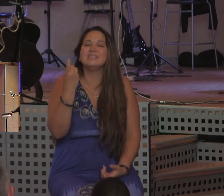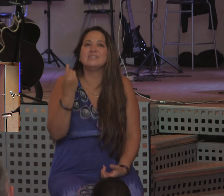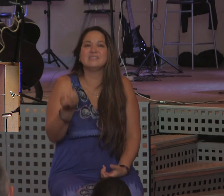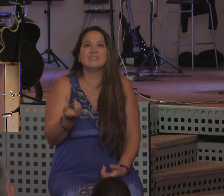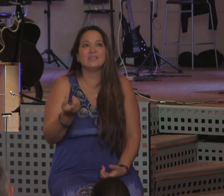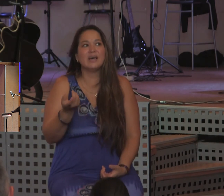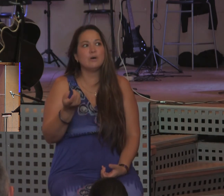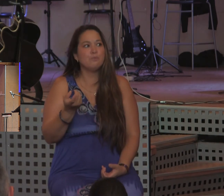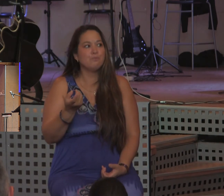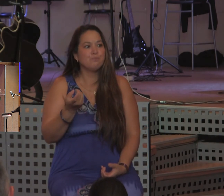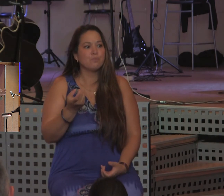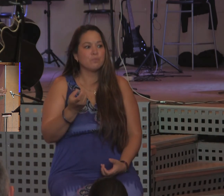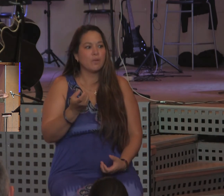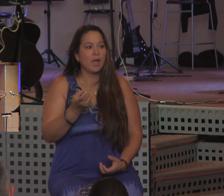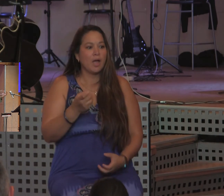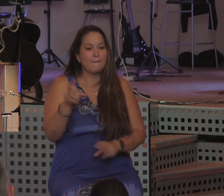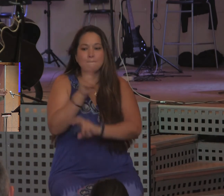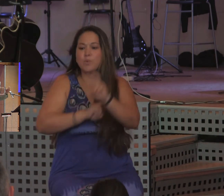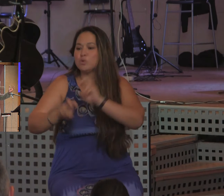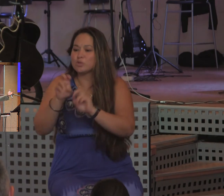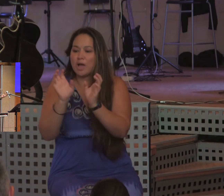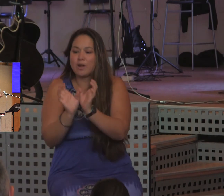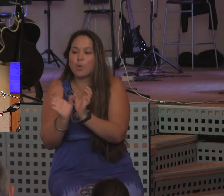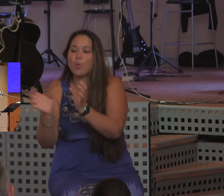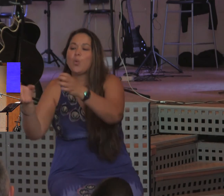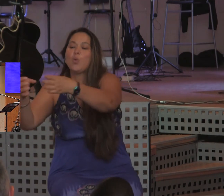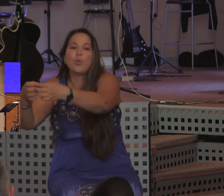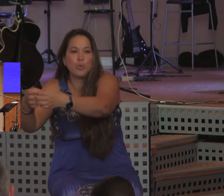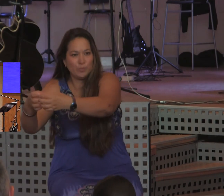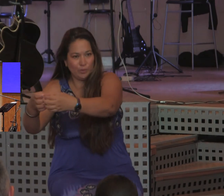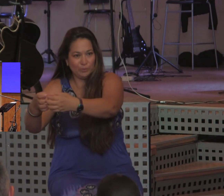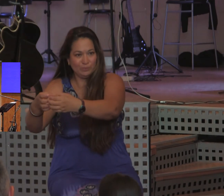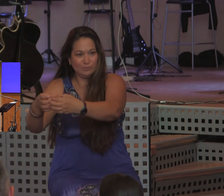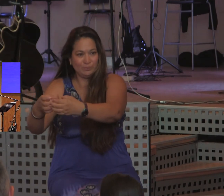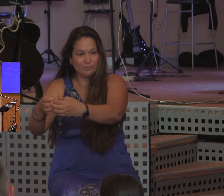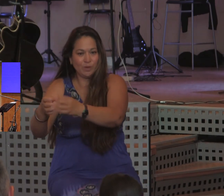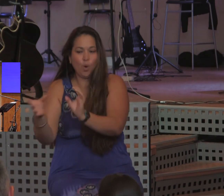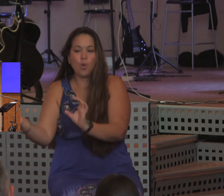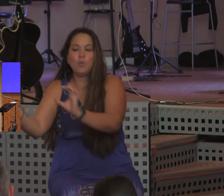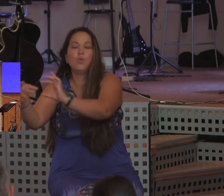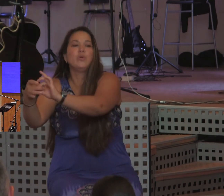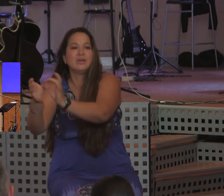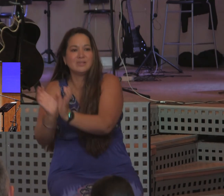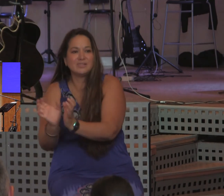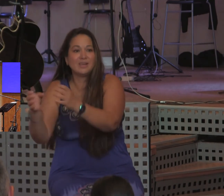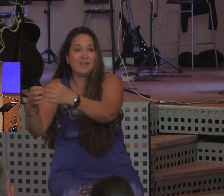grupo, necesita estar en un rebaño. La cabra no.